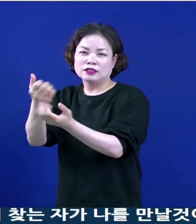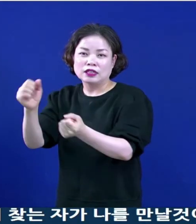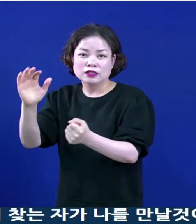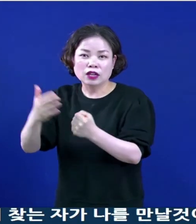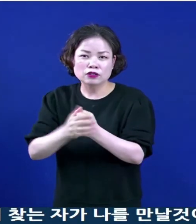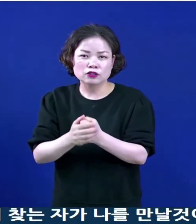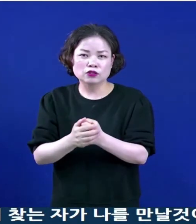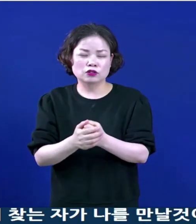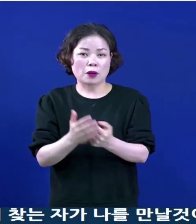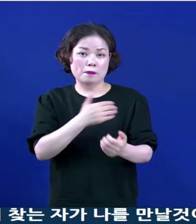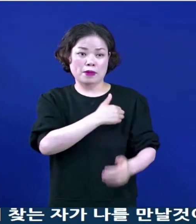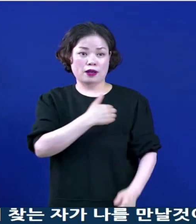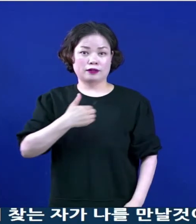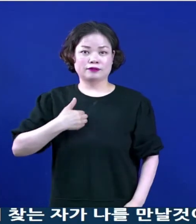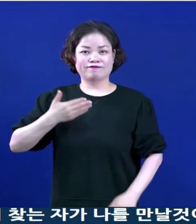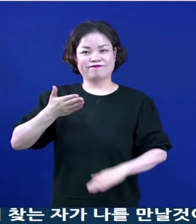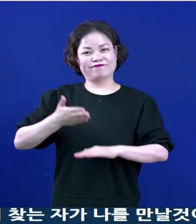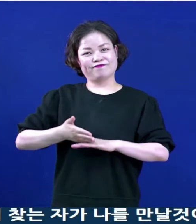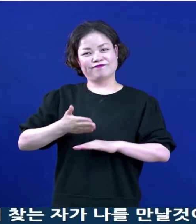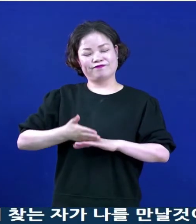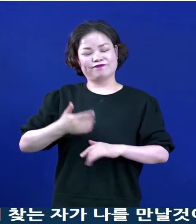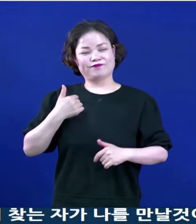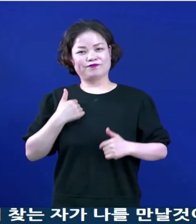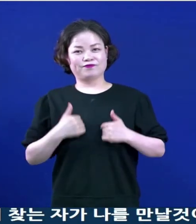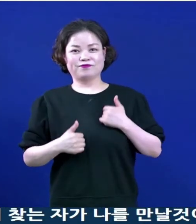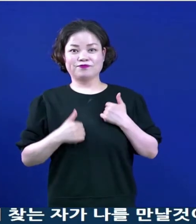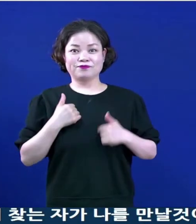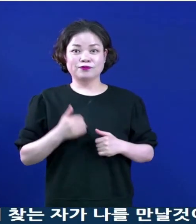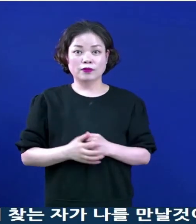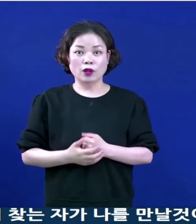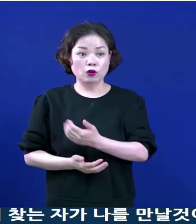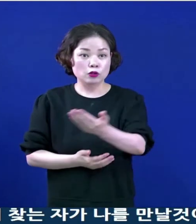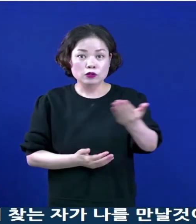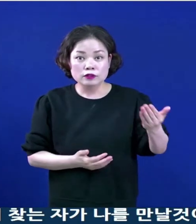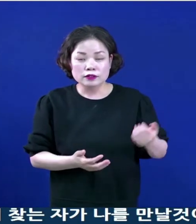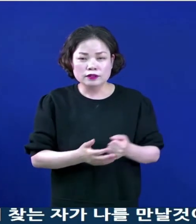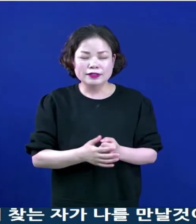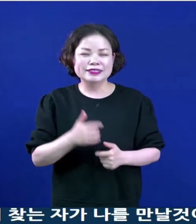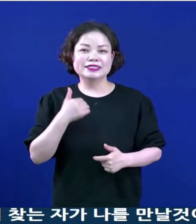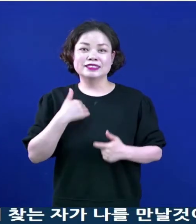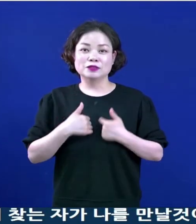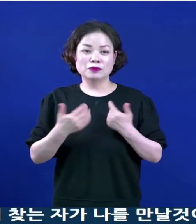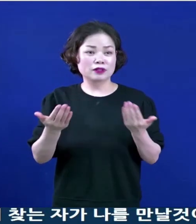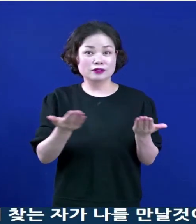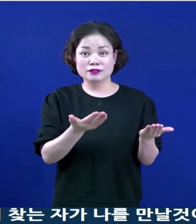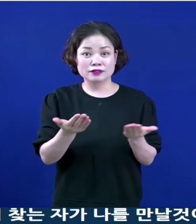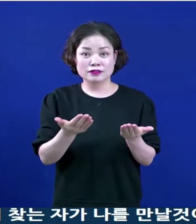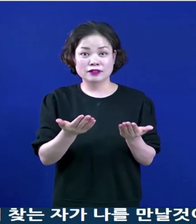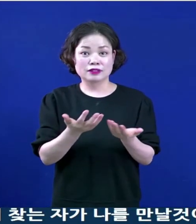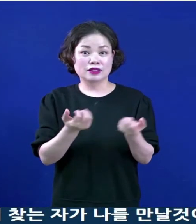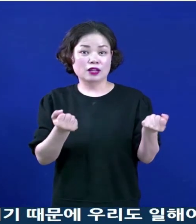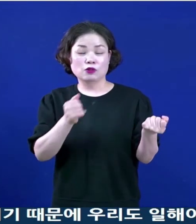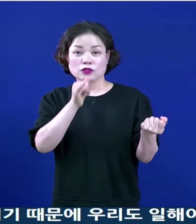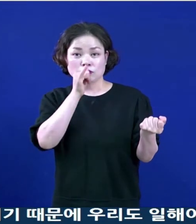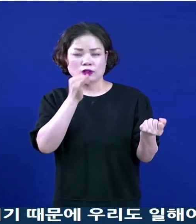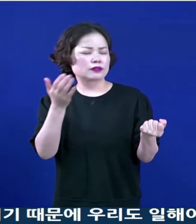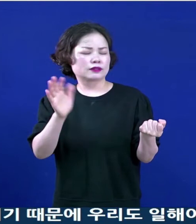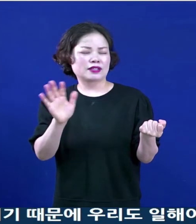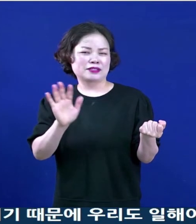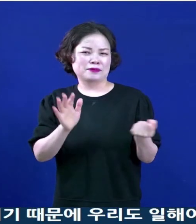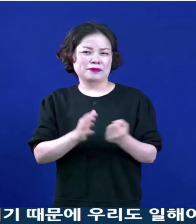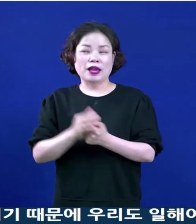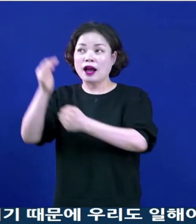인하여 만족하고 감사하고 기뻐하라는 것입니다. 여러분, 우리는 기뻐할 일들이 따로 있다고 생각합니다. 그렇지